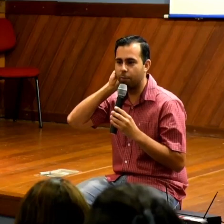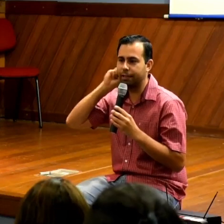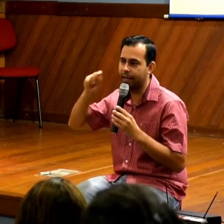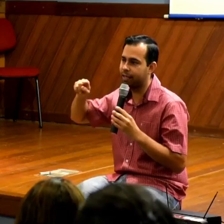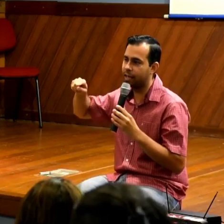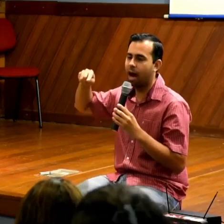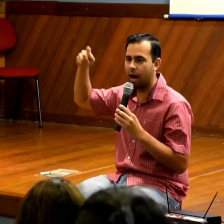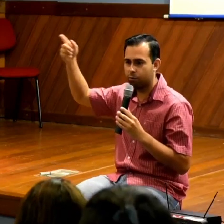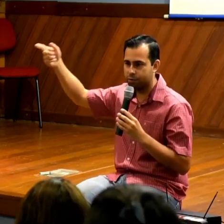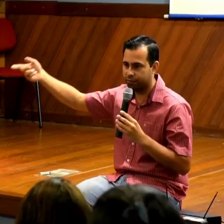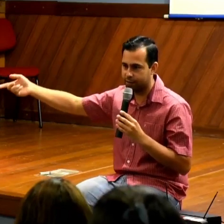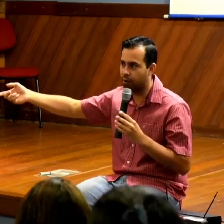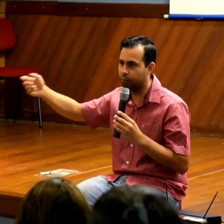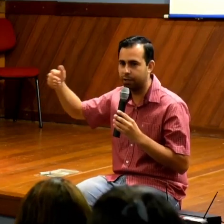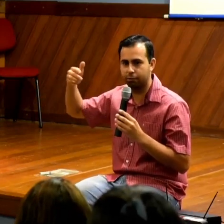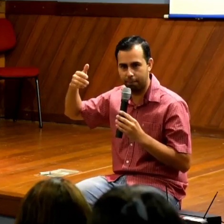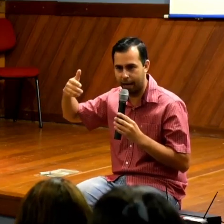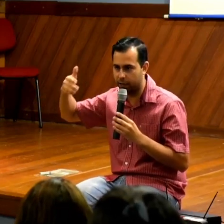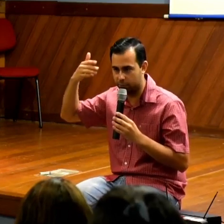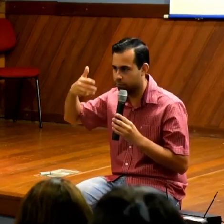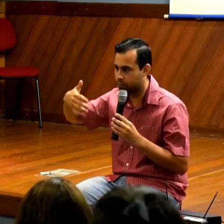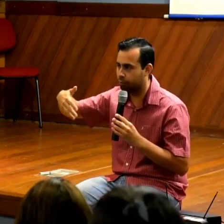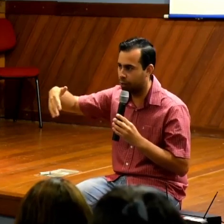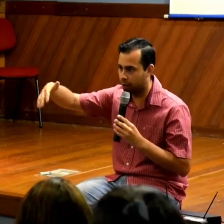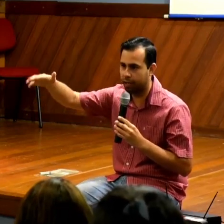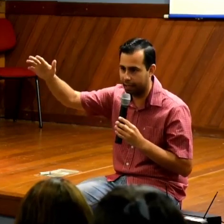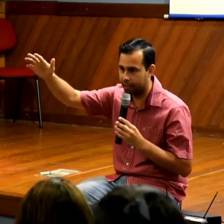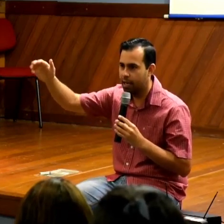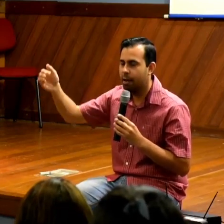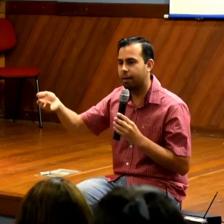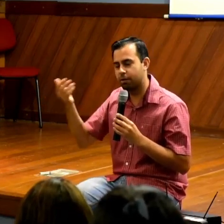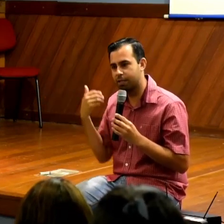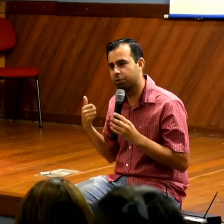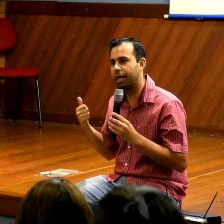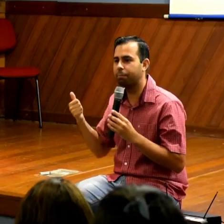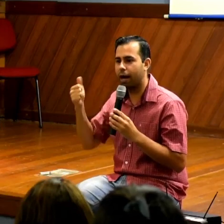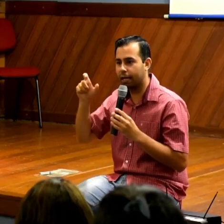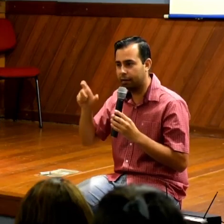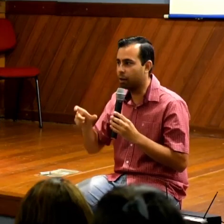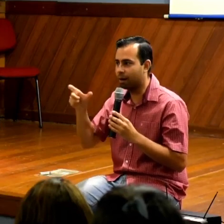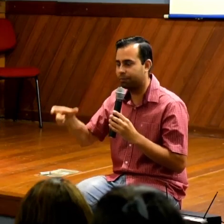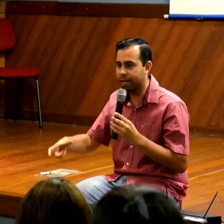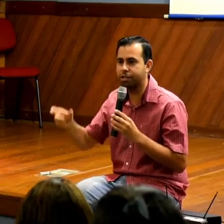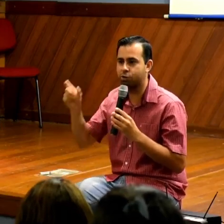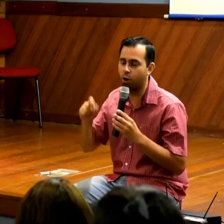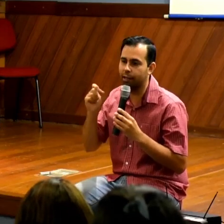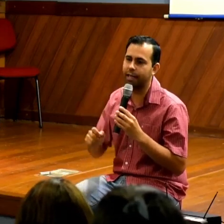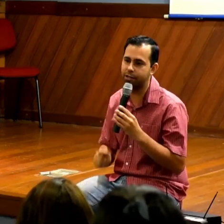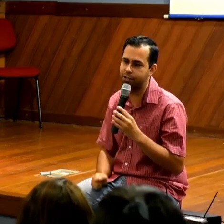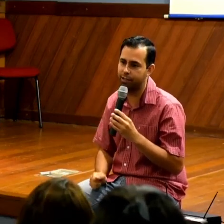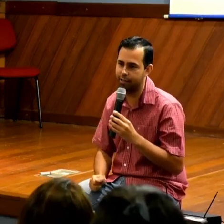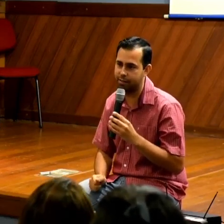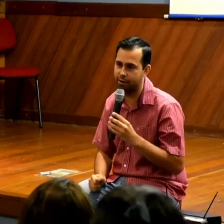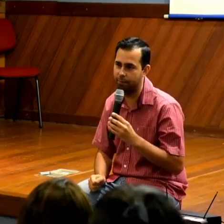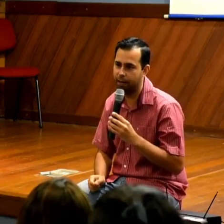por isso que eu comentei que a conservação tem um trabalho natural dela, mas ao mesmo tempo ela tem uma frente que só atende